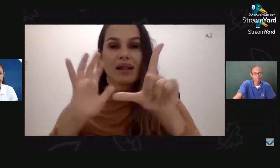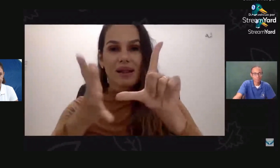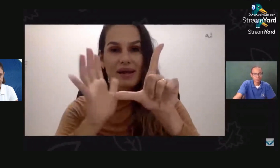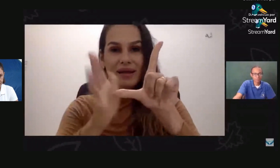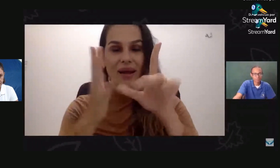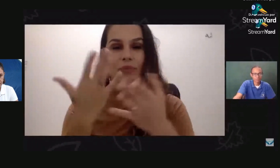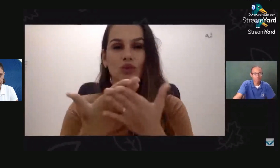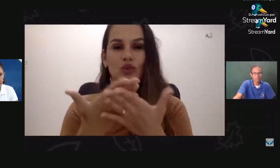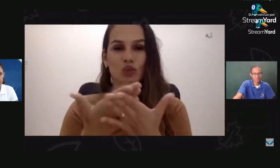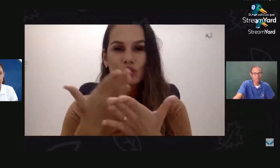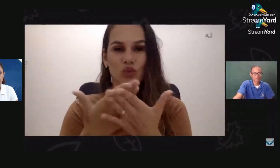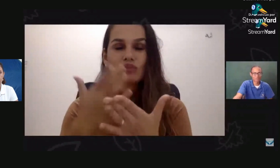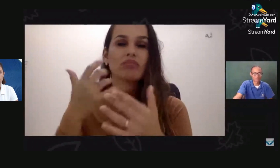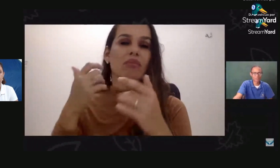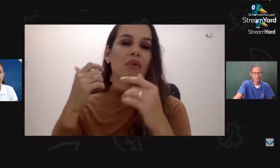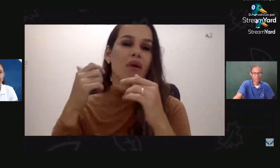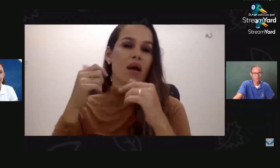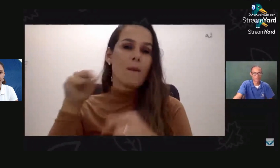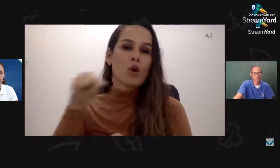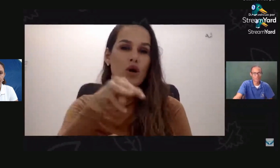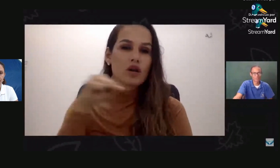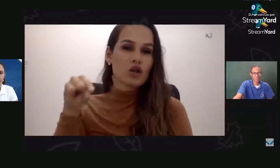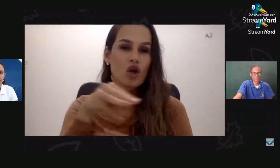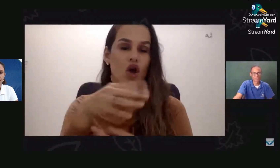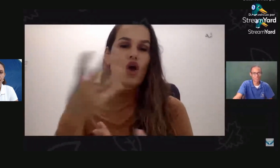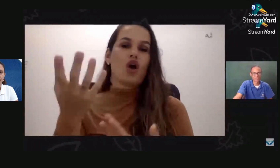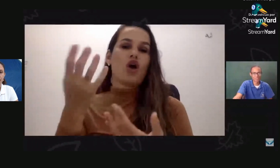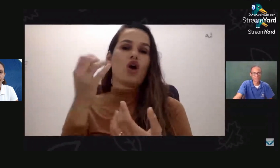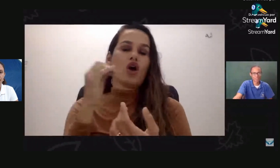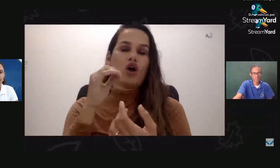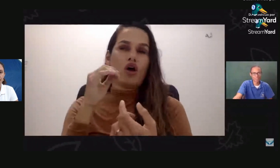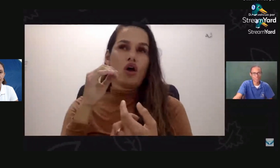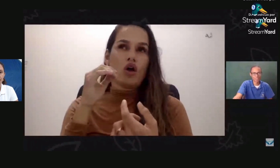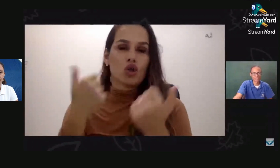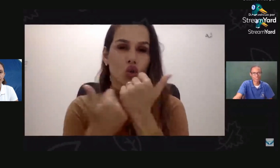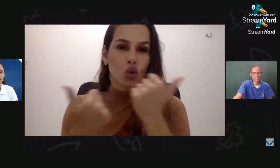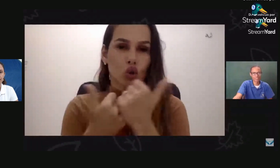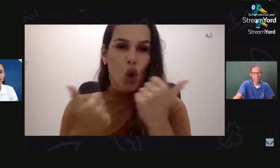certo. Depois, no curso de Letras Libras,